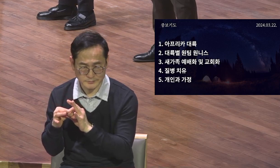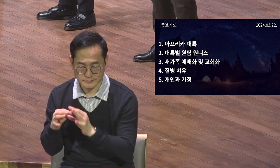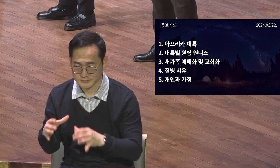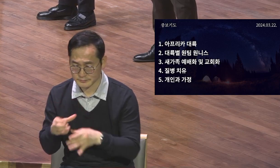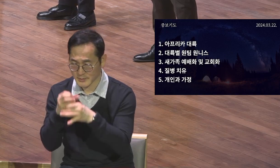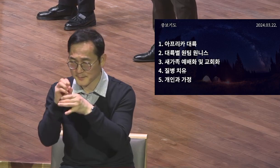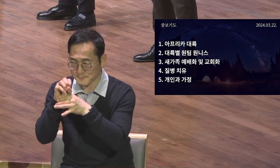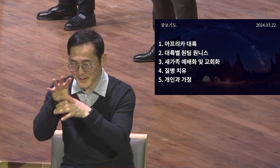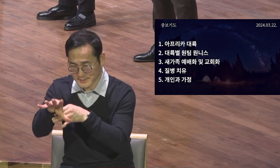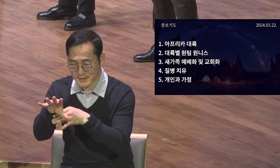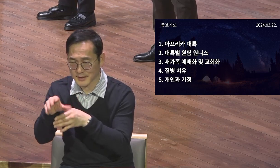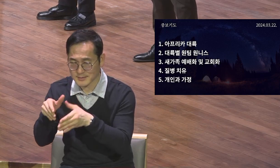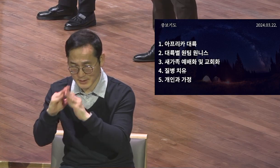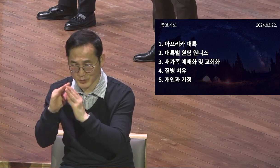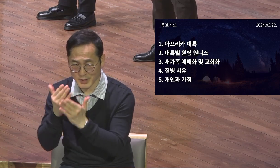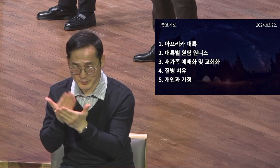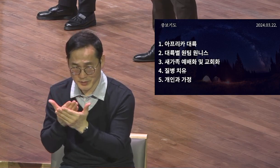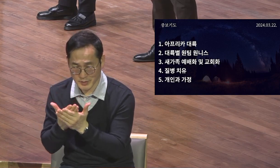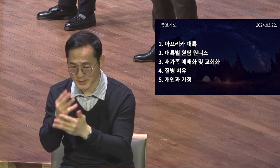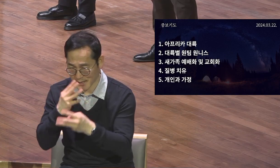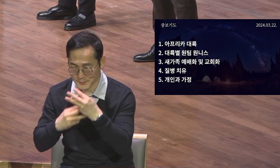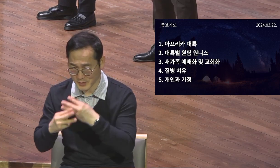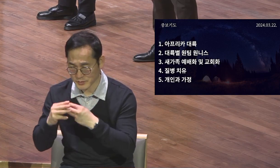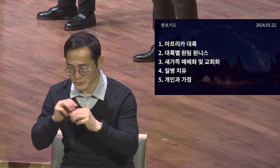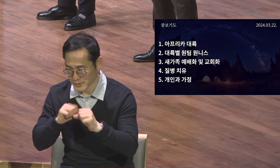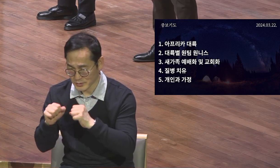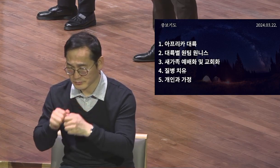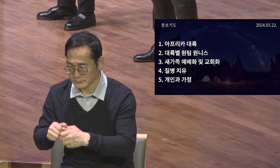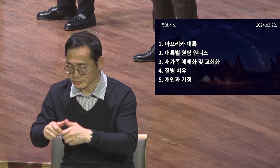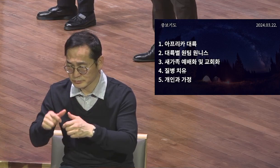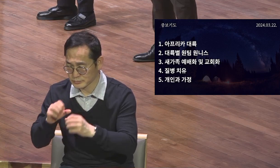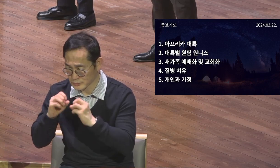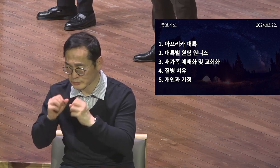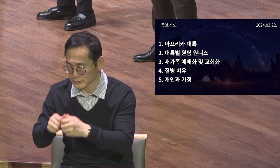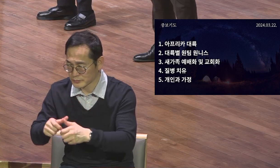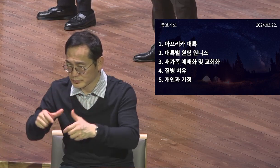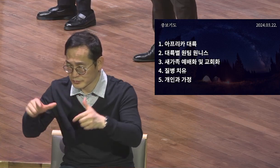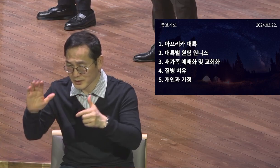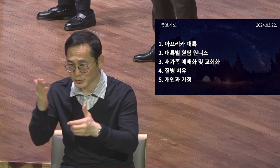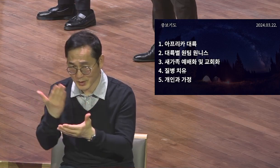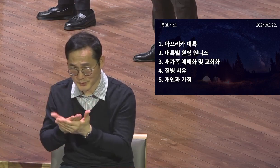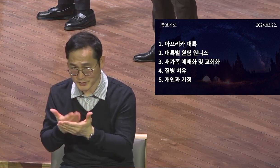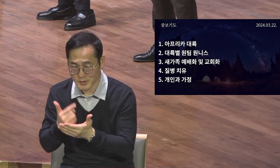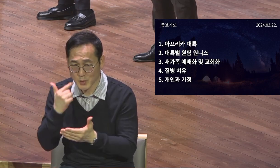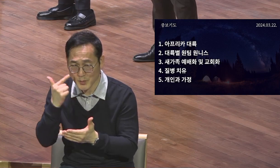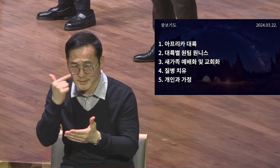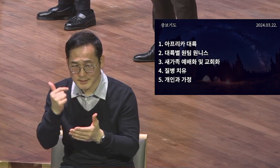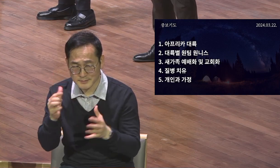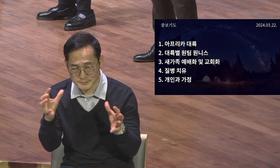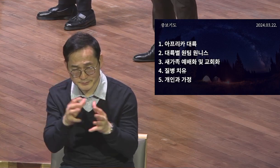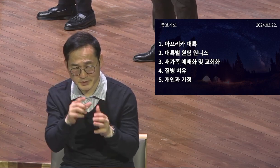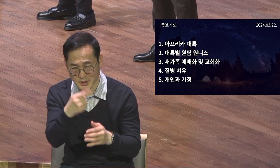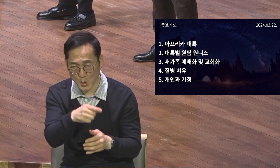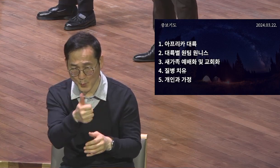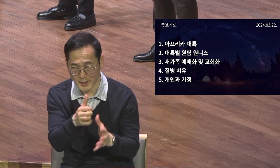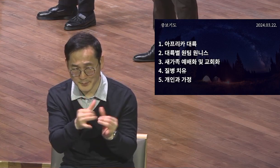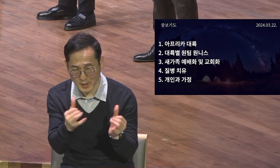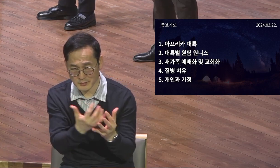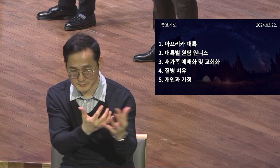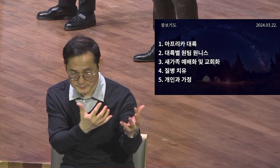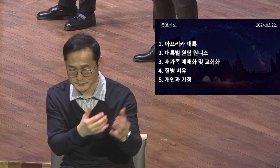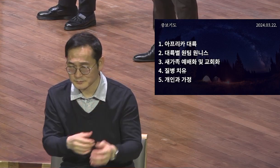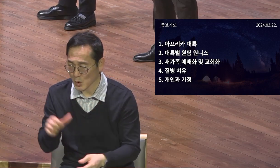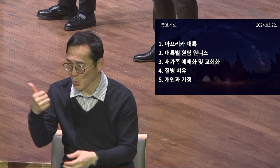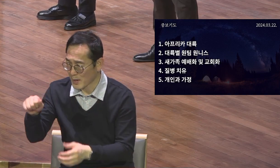세우게 하시며 렘넌트 운동이 일어나게 하여 주시옵소서. 목회자 1500명이 모이는 LTS, 5만 명이 모이는 대규모